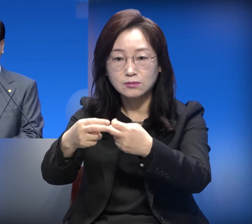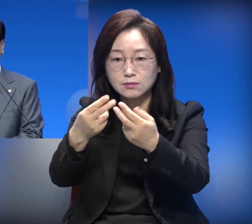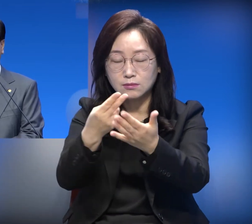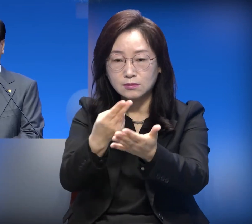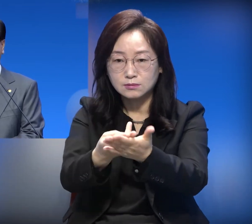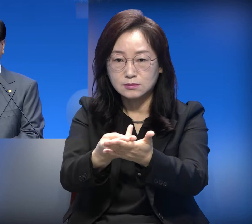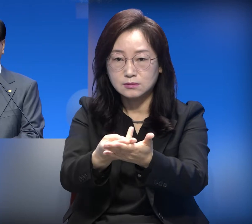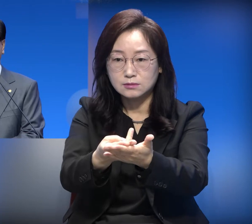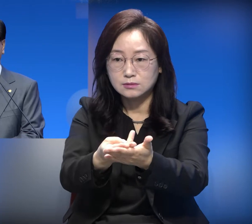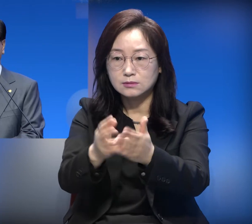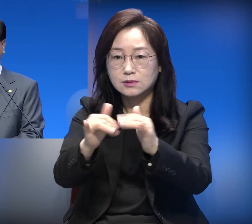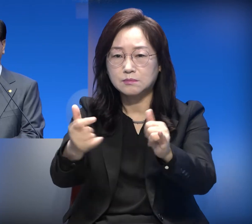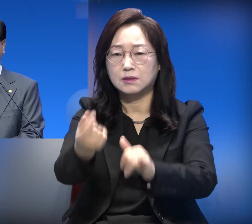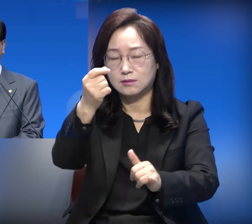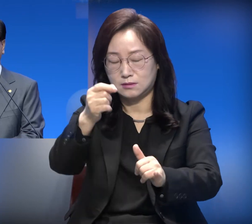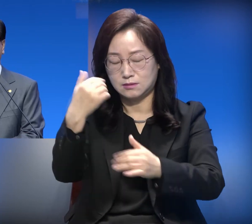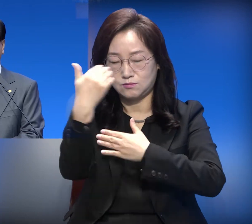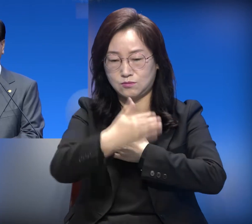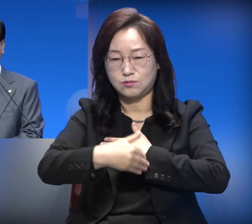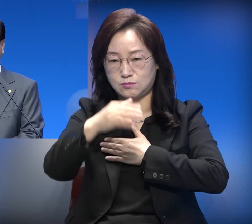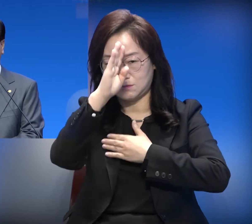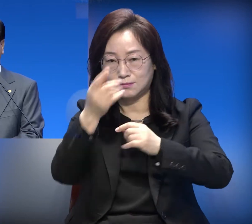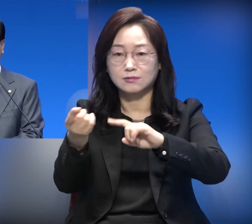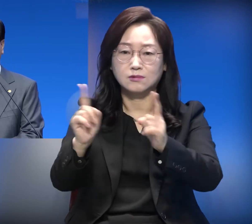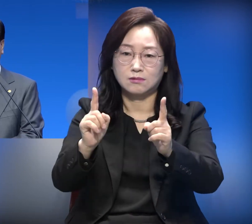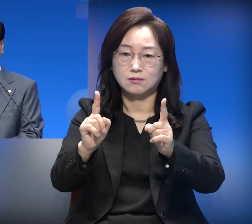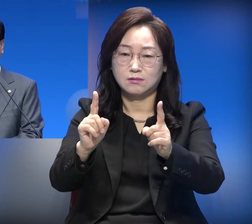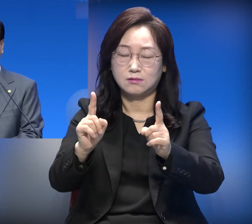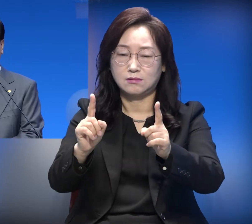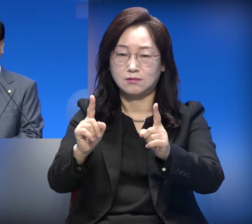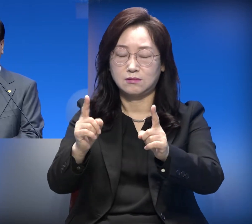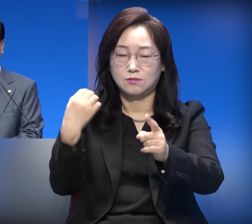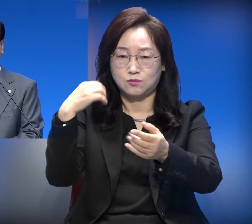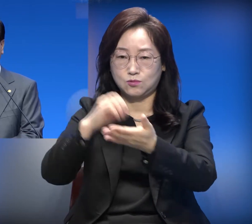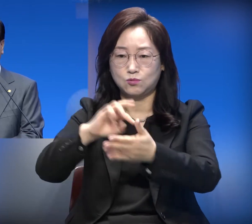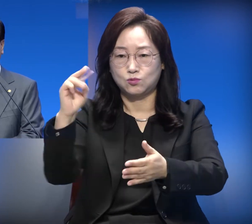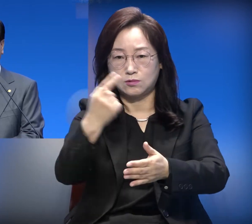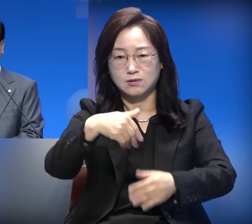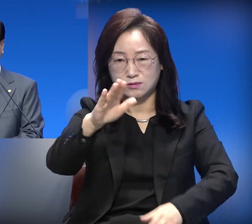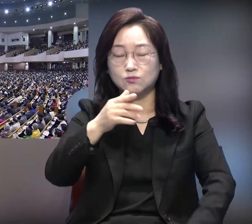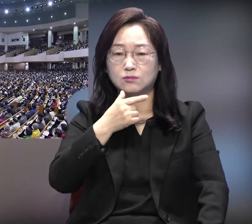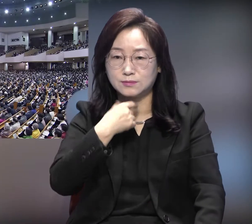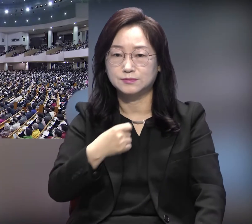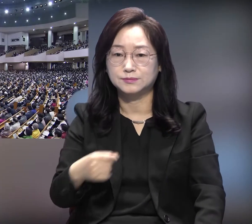청년들이 빨리 건강이 회복돼서 가족 부모로 돌아가게 되기를 바랍니다.